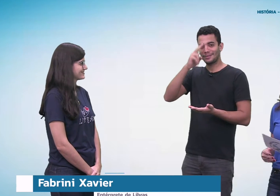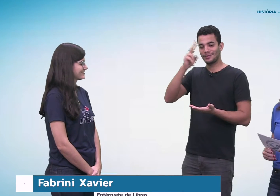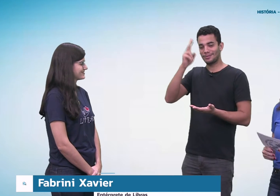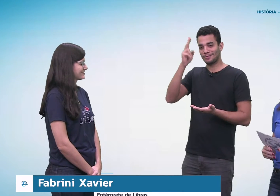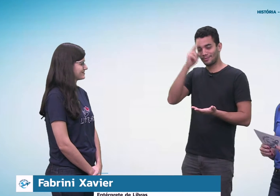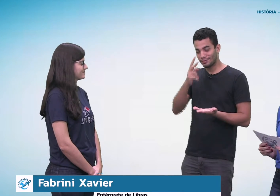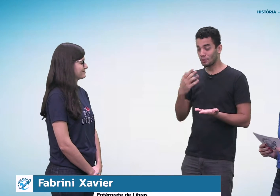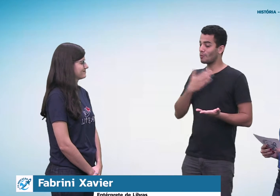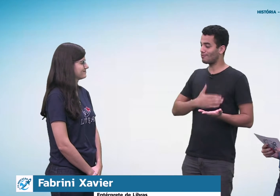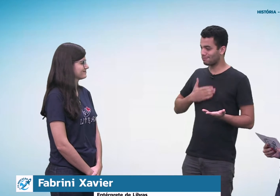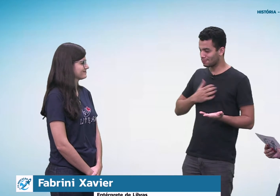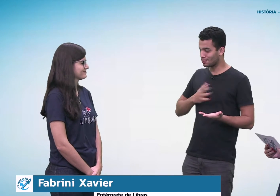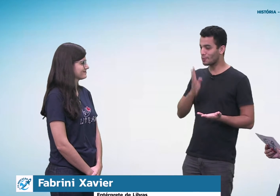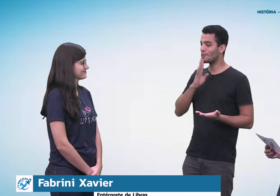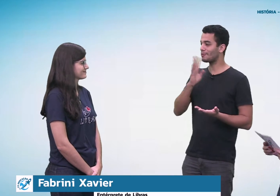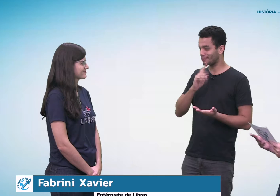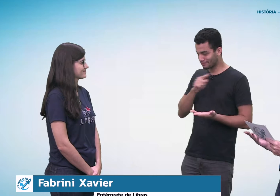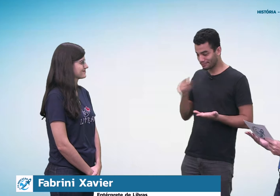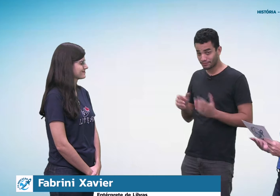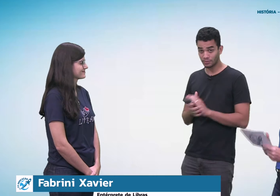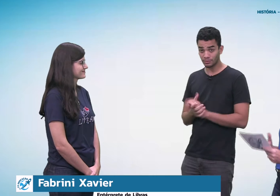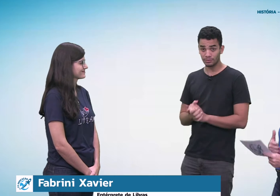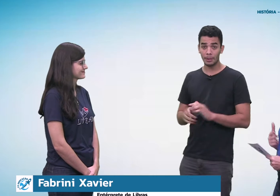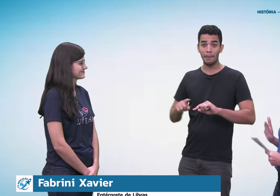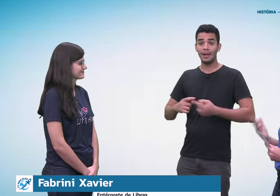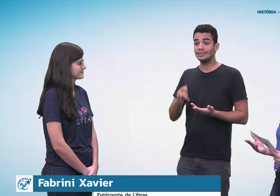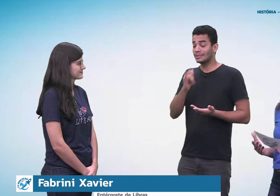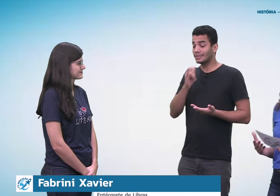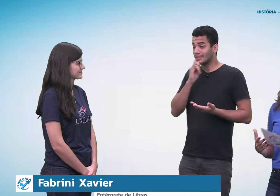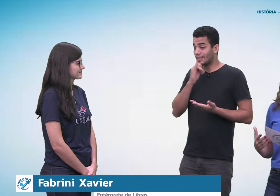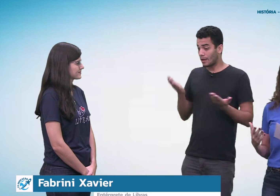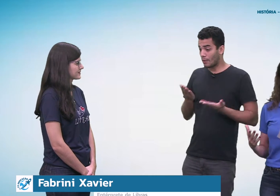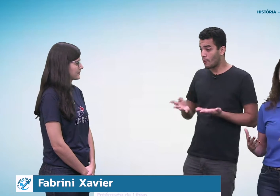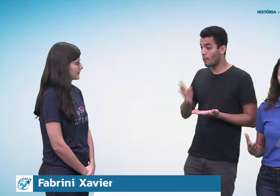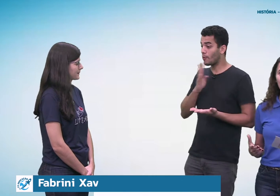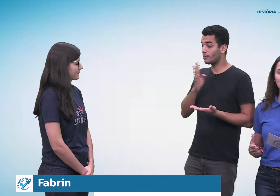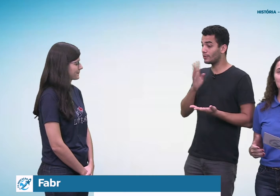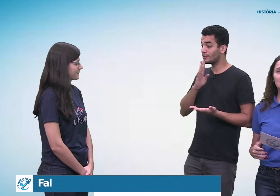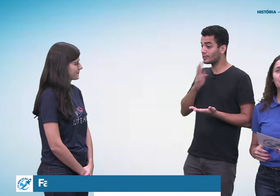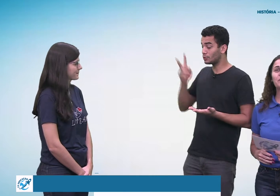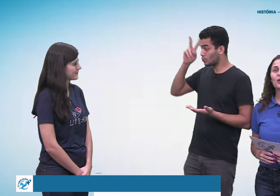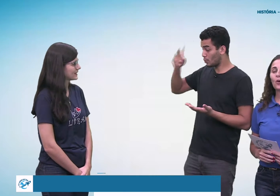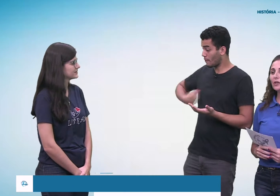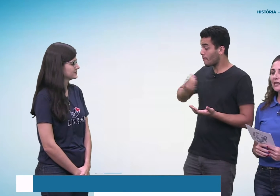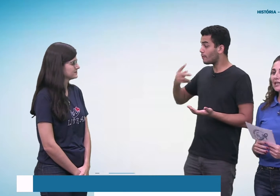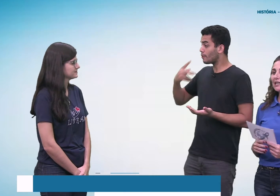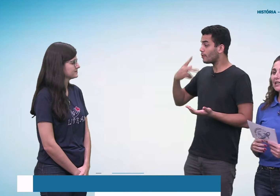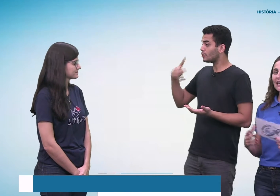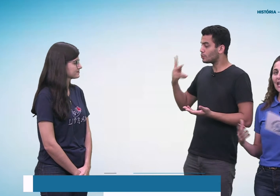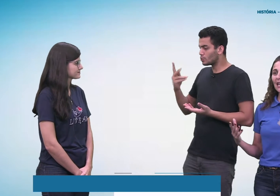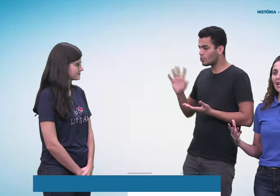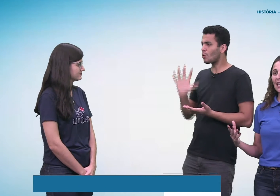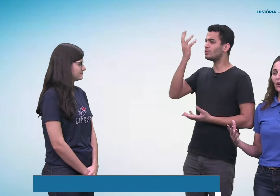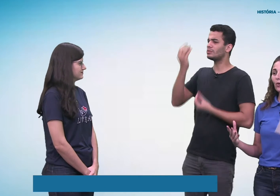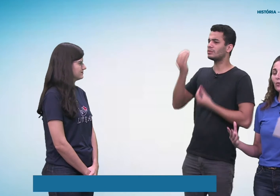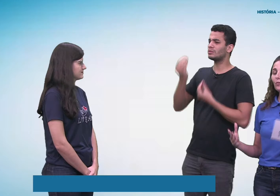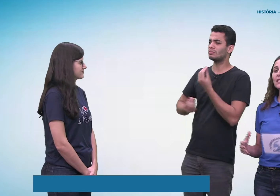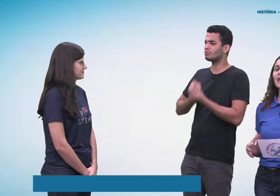recebê-los. E eu gostaria de conhecer um pouco mais sobre a história da Luísa, como que é